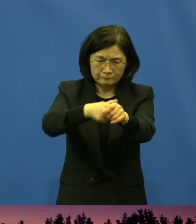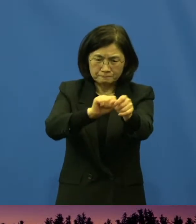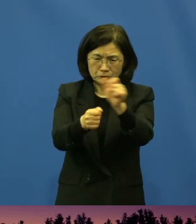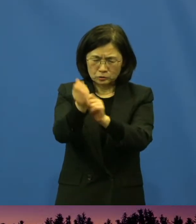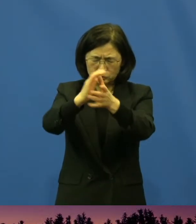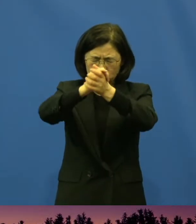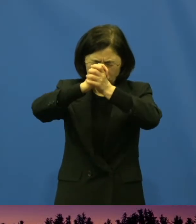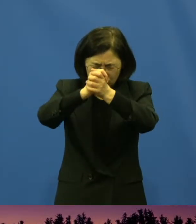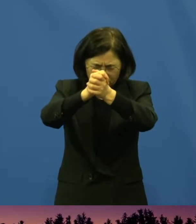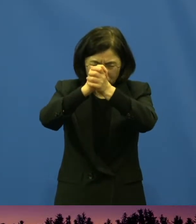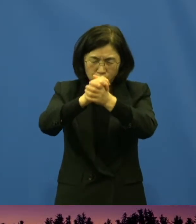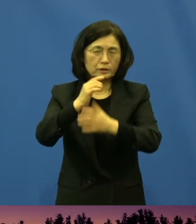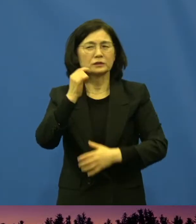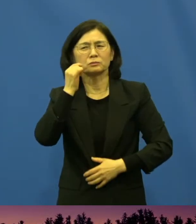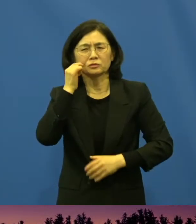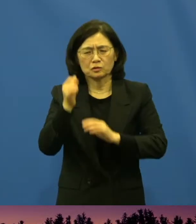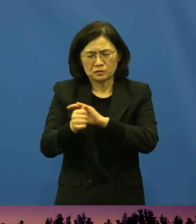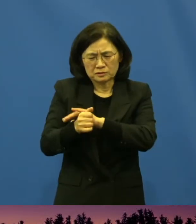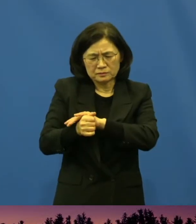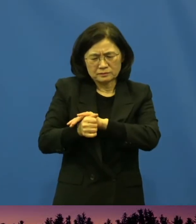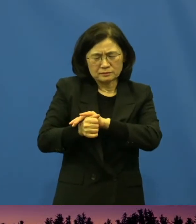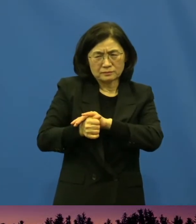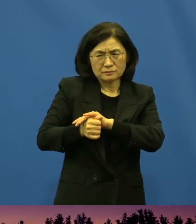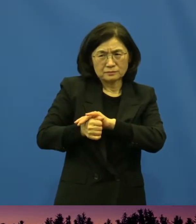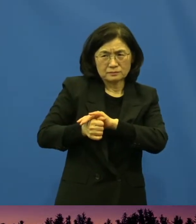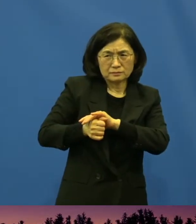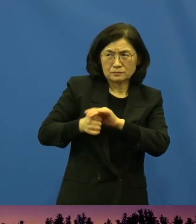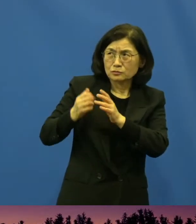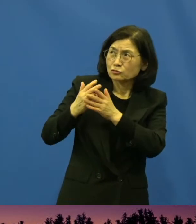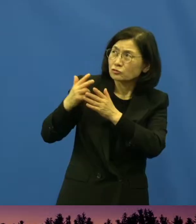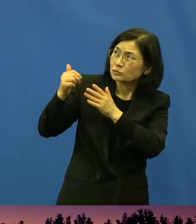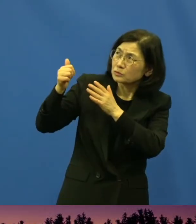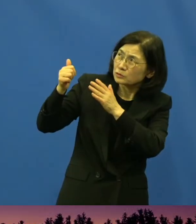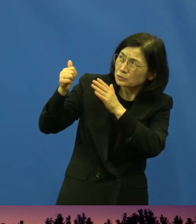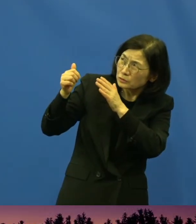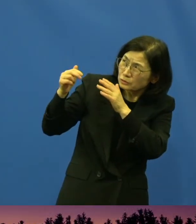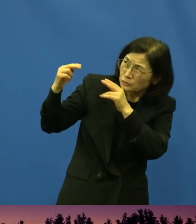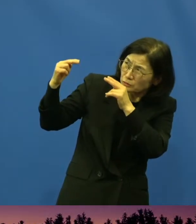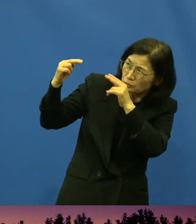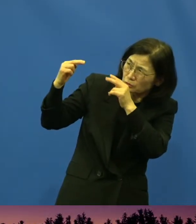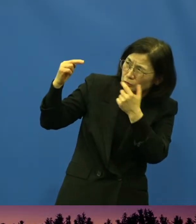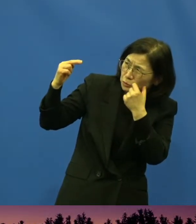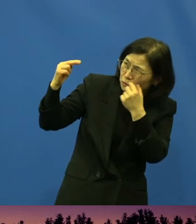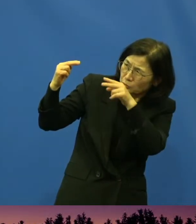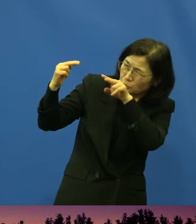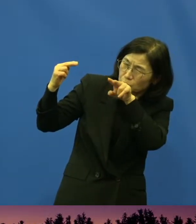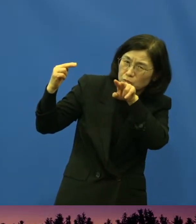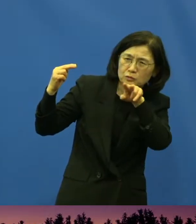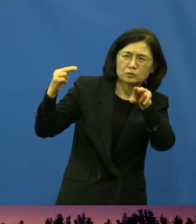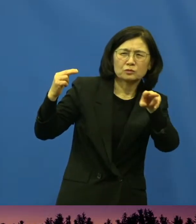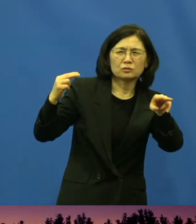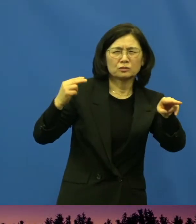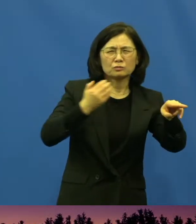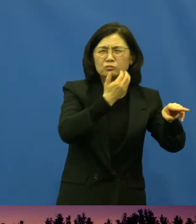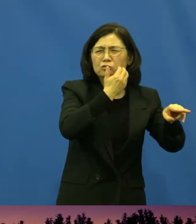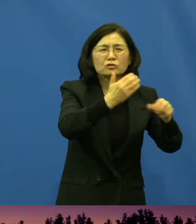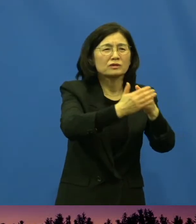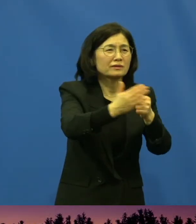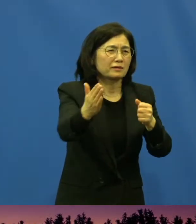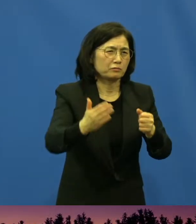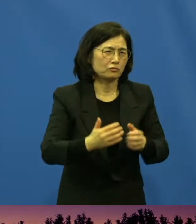하나님 앞에 나아갈 자신감을 잃어버립니다. 그러나 여러분 기억하십시오. 하나님은 우리를, 하나님의